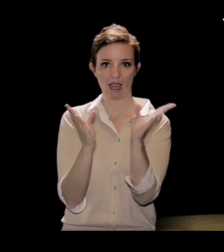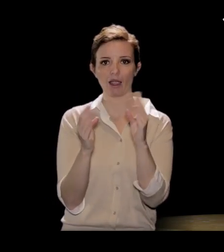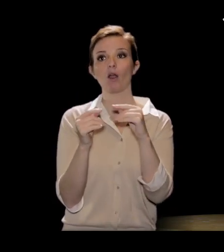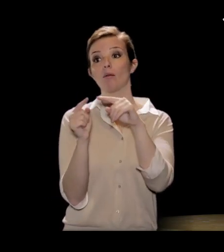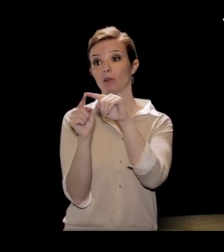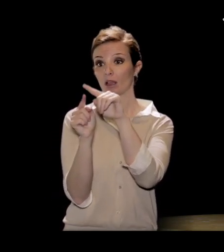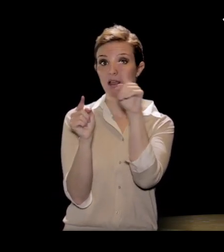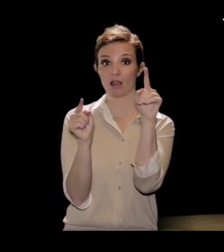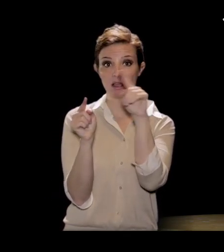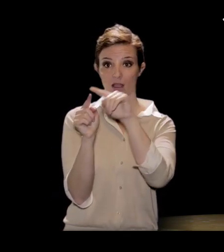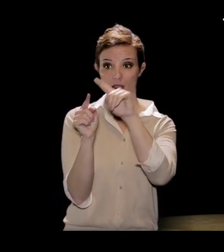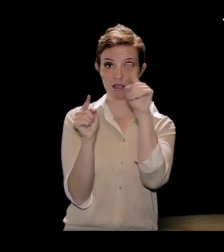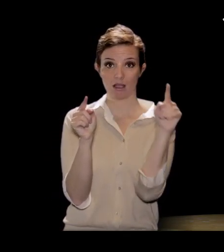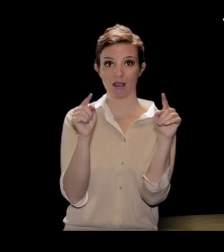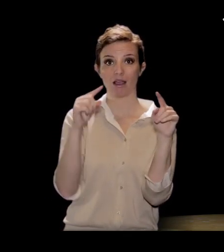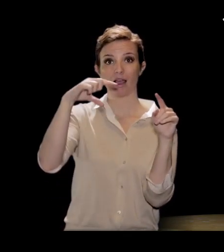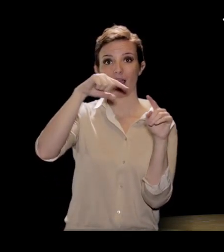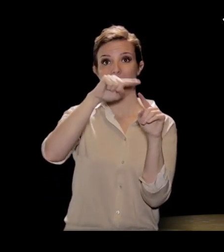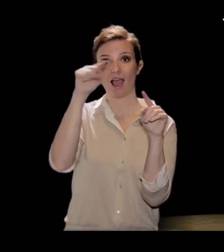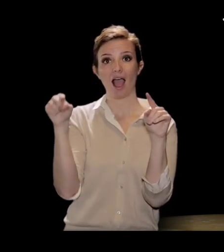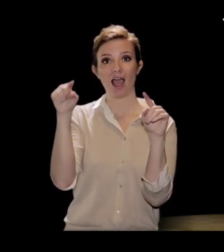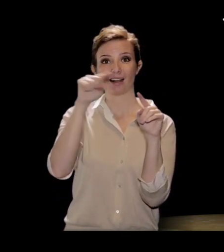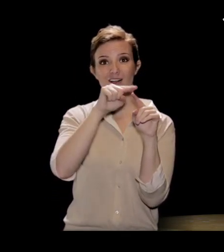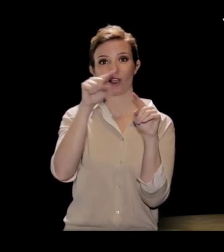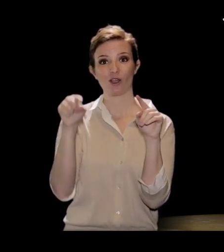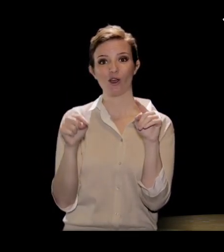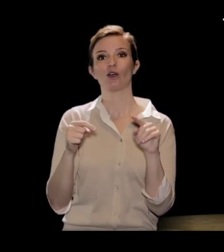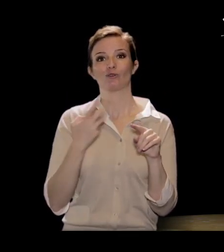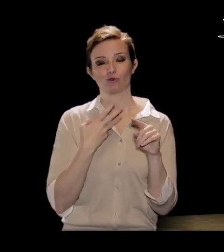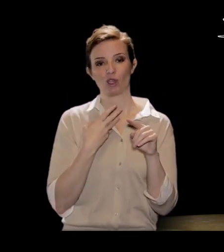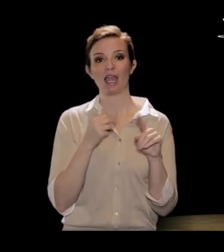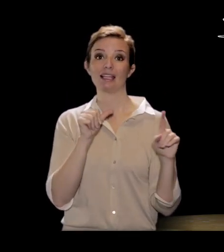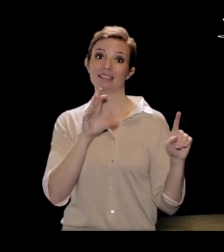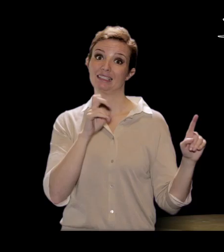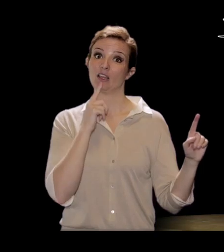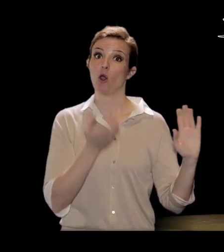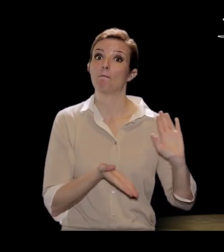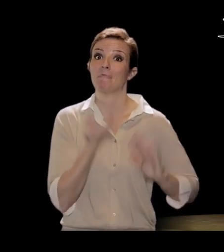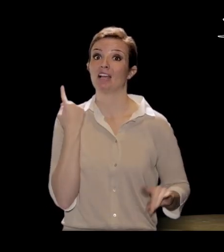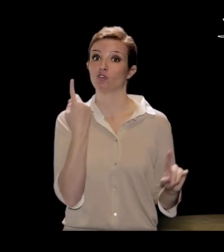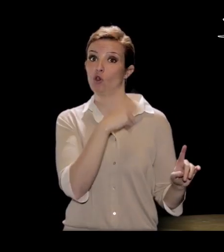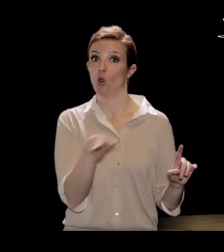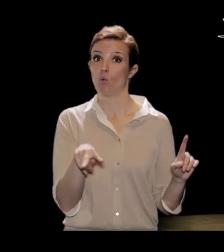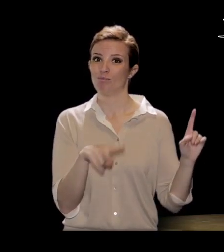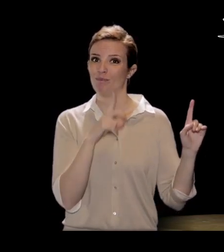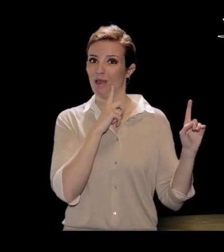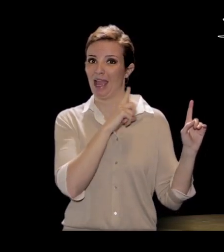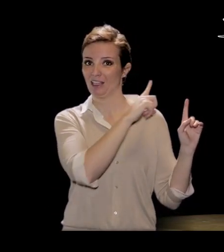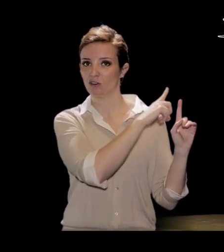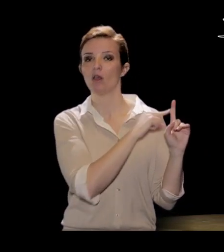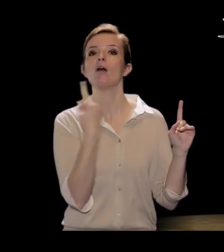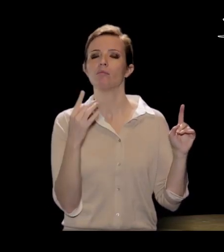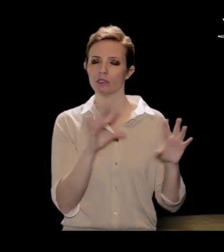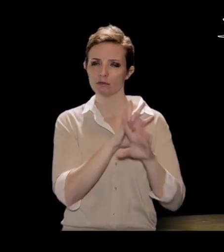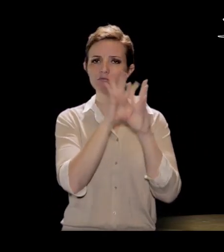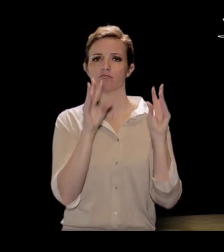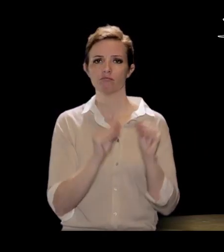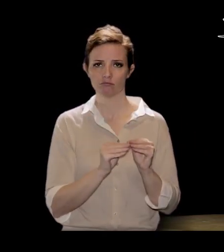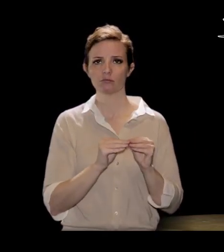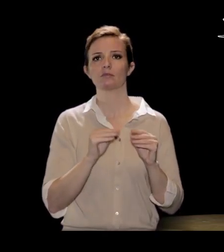questi archi caratterizzati da avere un seno appunto maggiore di un mezzo, costituiscono l'insieme delle